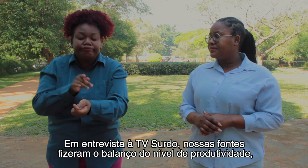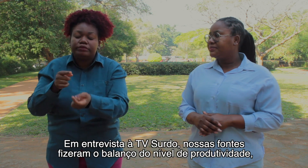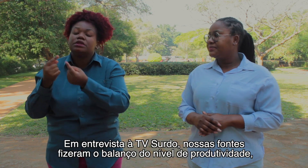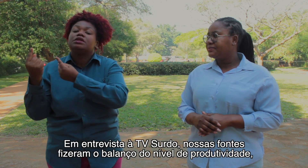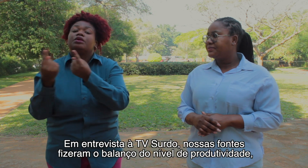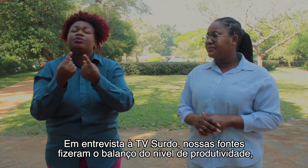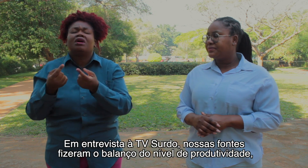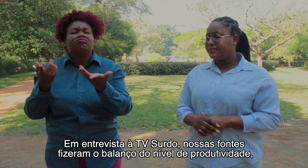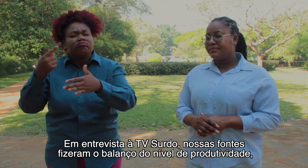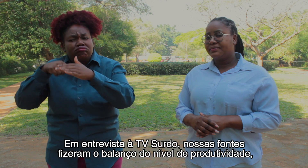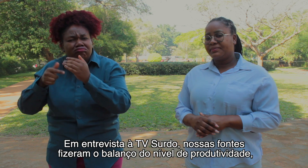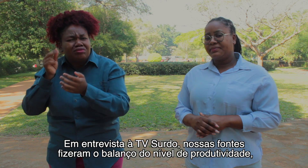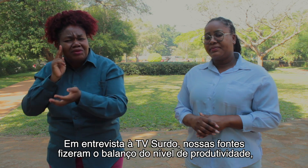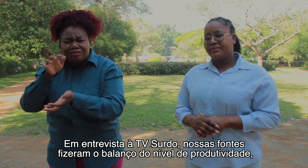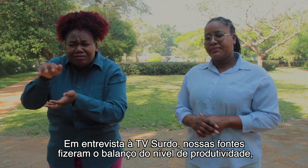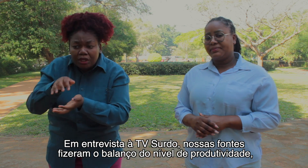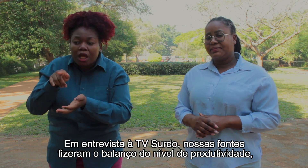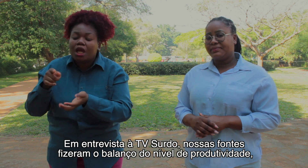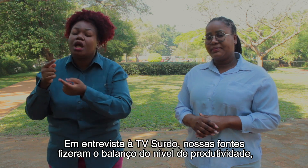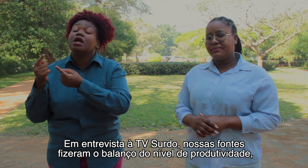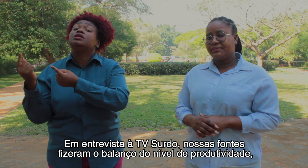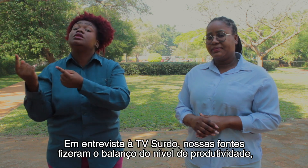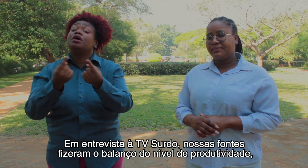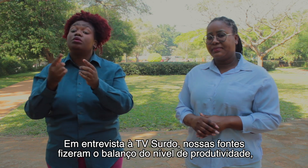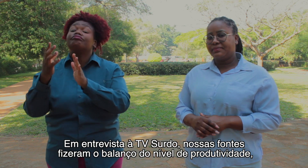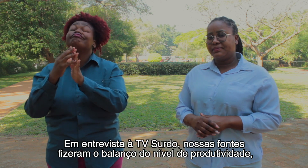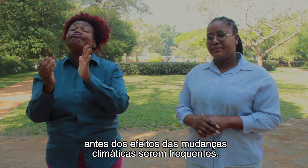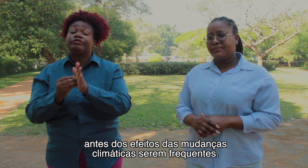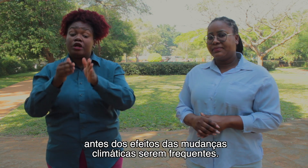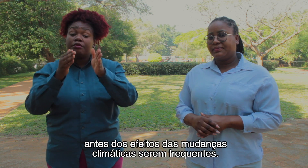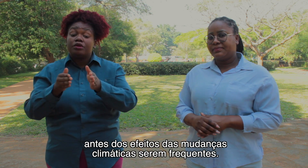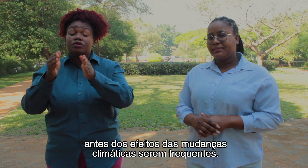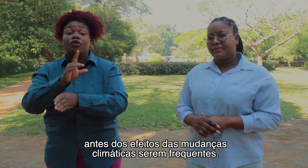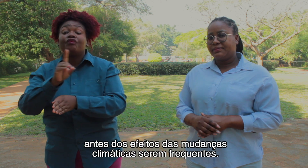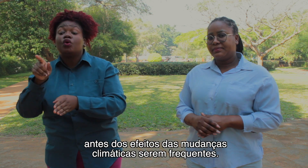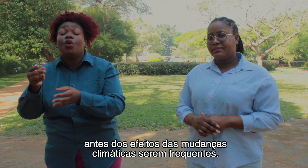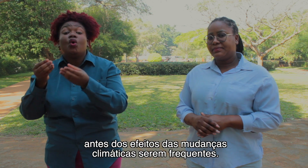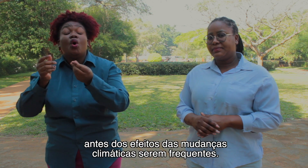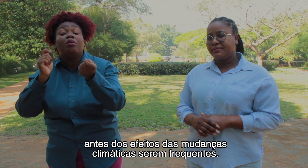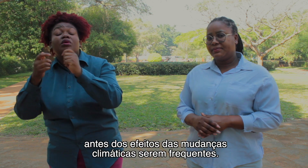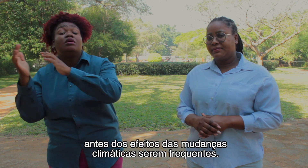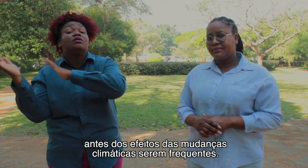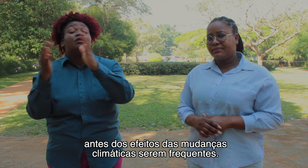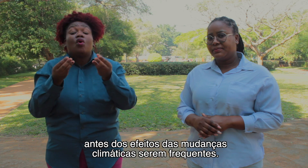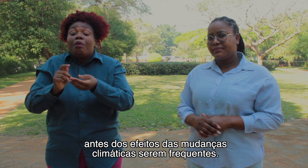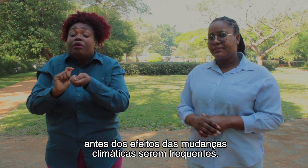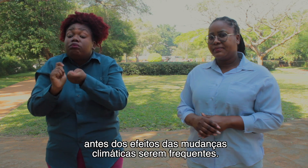Surdo, nossas fontes fizeram o balanço do nível de produtividade antes dos efeitos das mudanças climáticas serem frequentes.